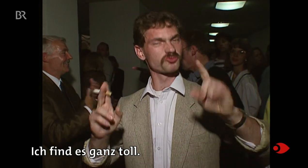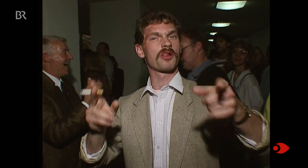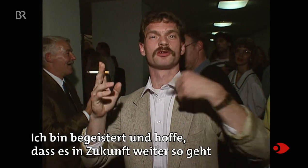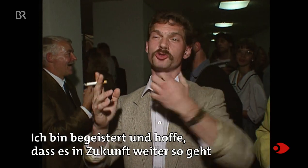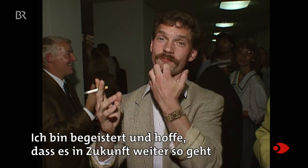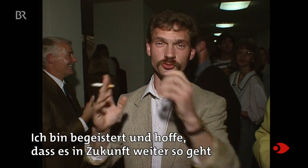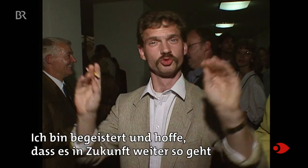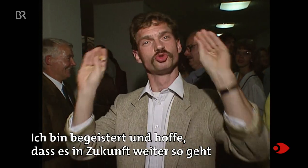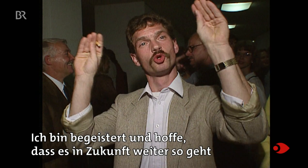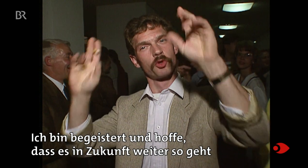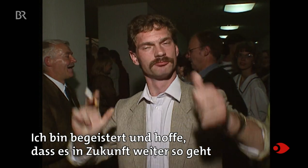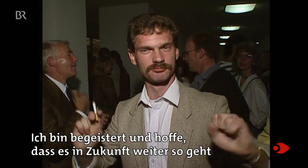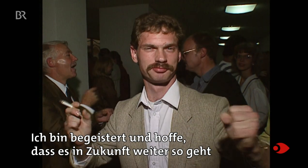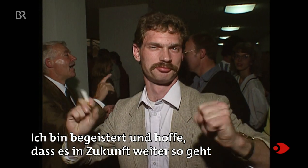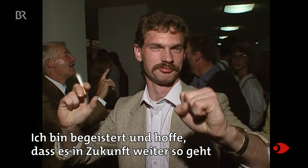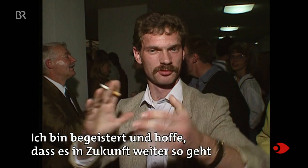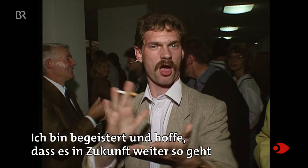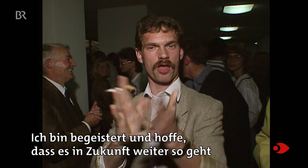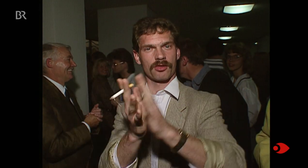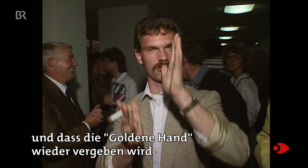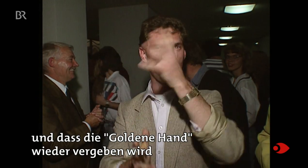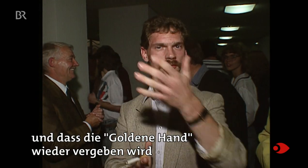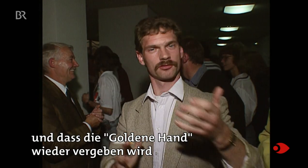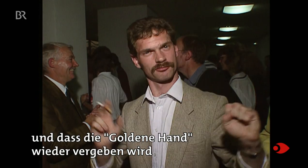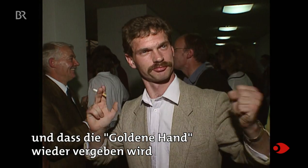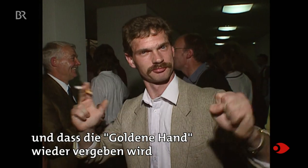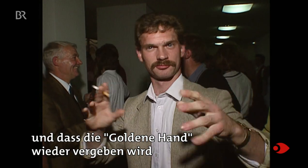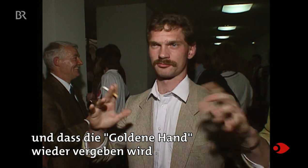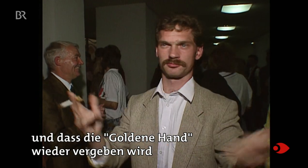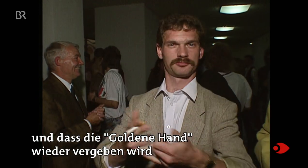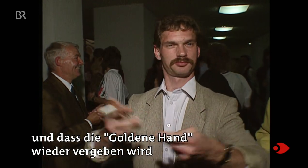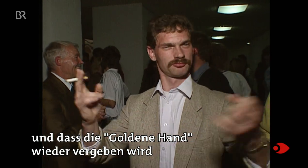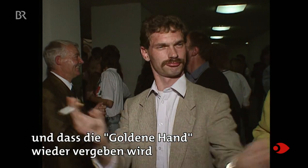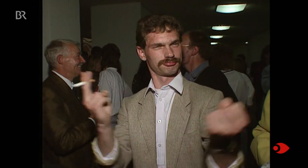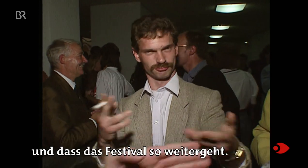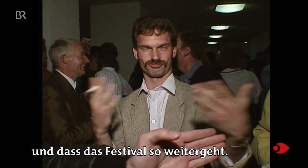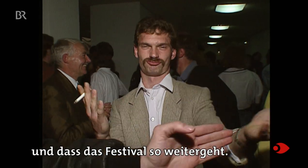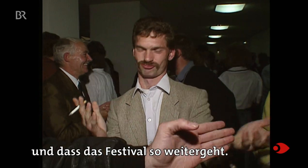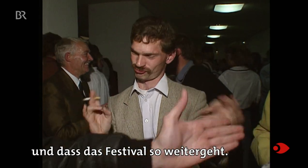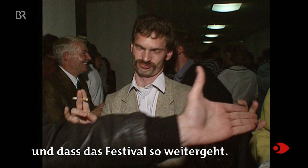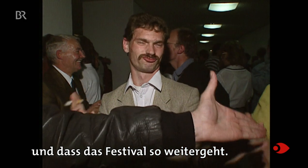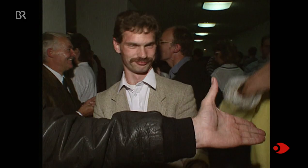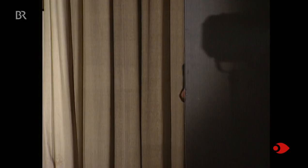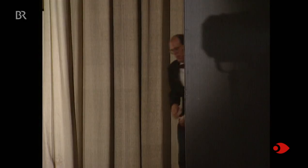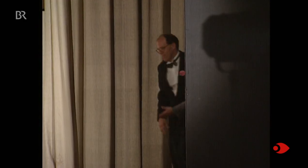Ich bin begeistert und ich hoffe, dass es in Zukunft weiter so geht und dass die Goldene Hand wieder vergeben wird und dass das Festival so weitergeht.